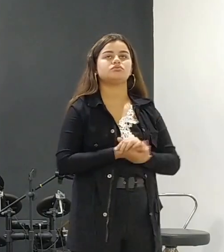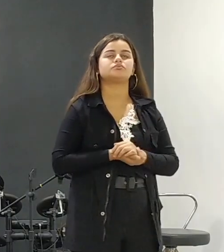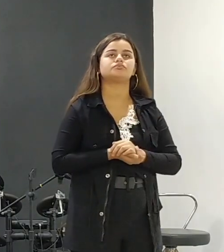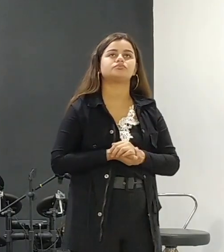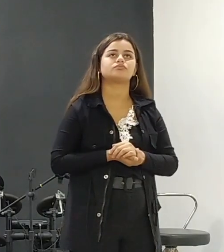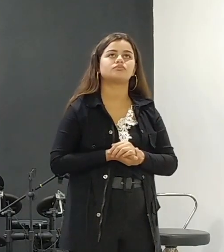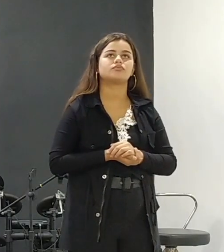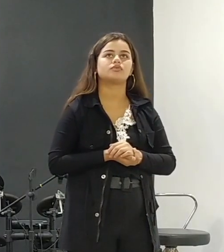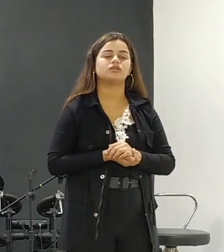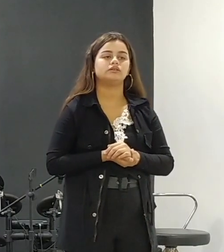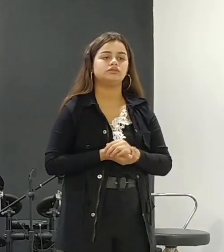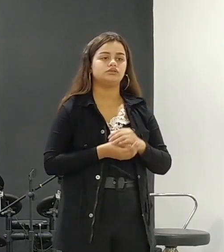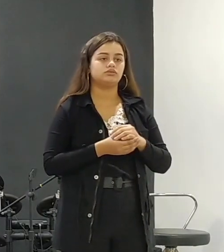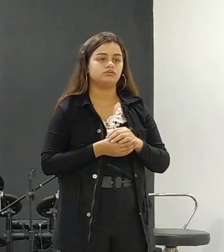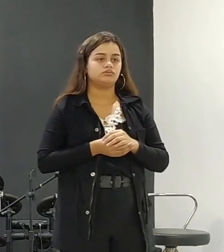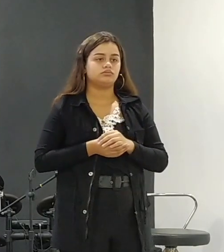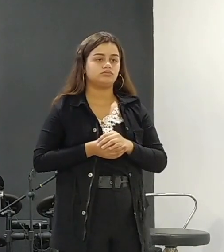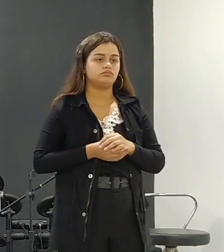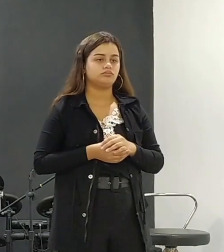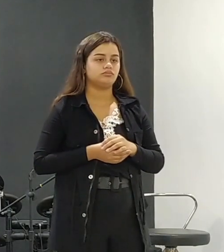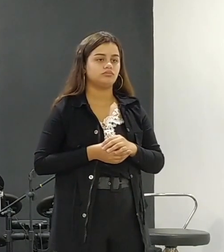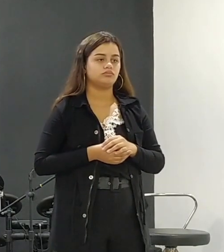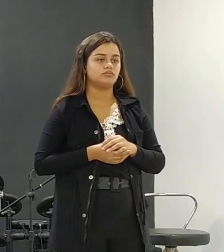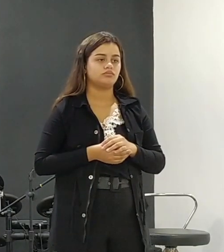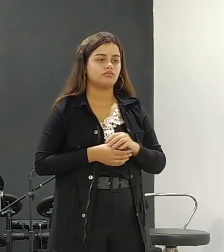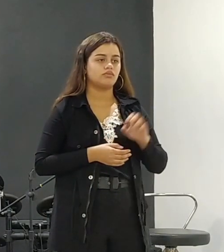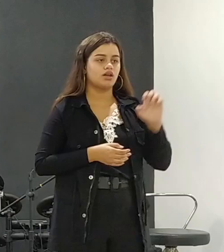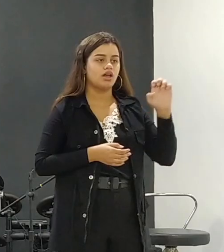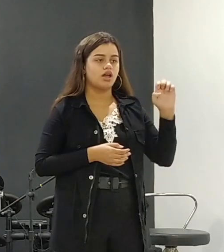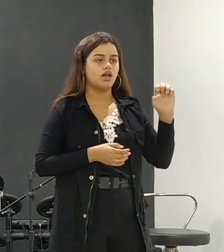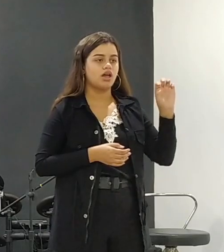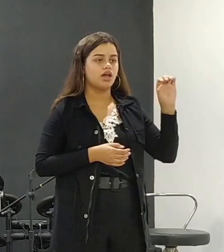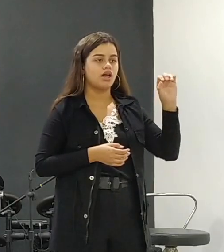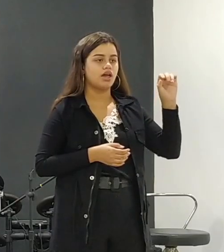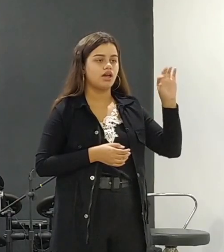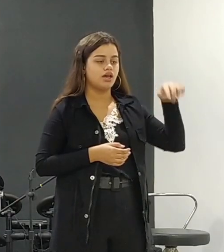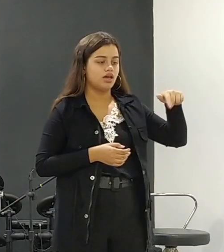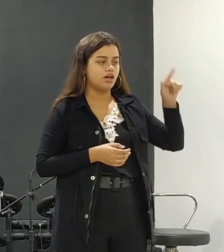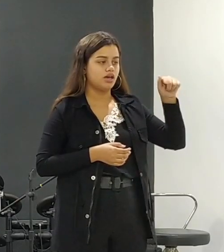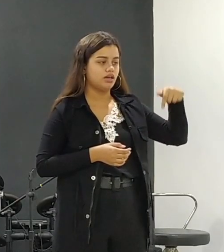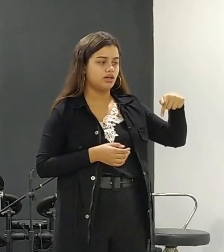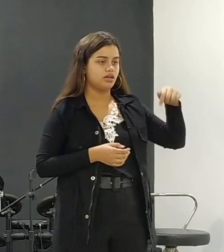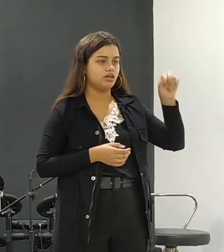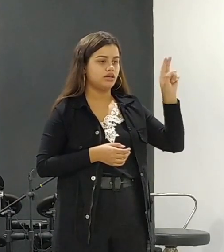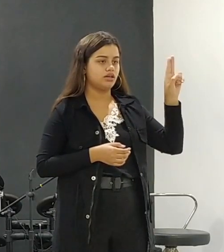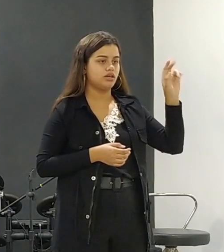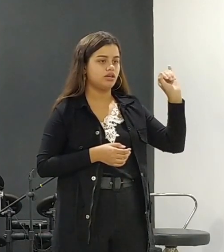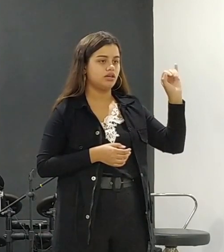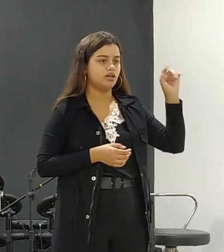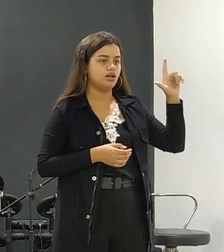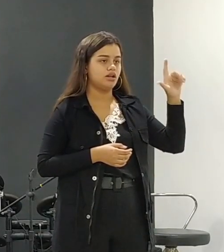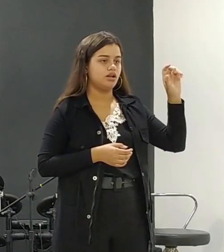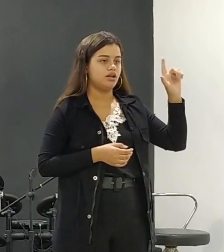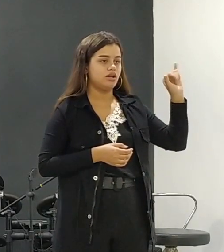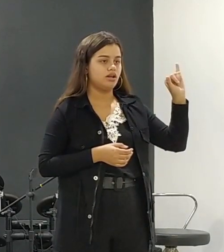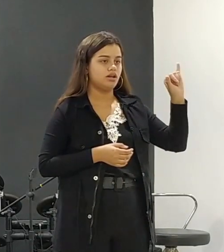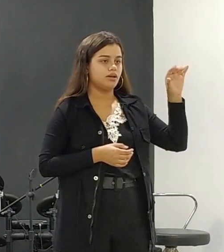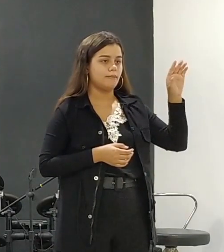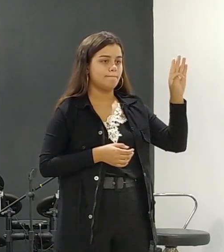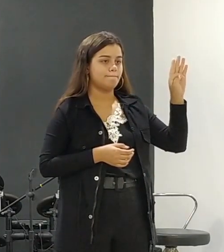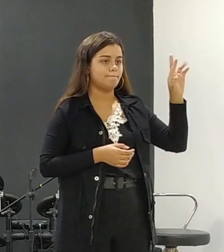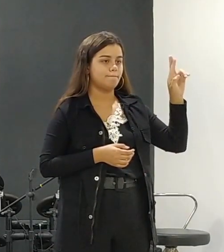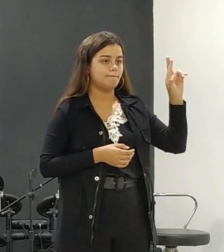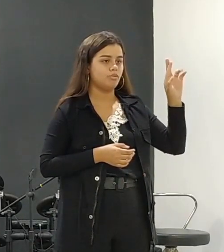está estabelecendo papéis, e o que nós temos estudado durante esse mês de maio, é que Deus, ele tinha um plano